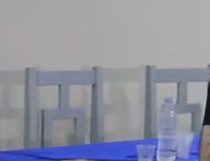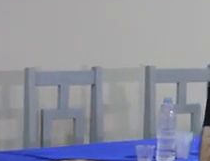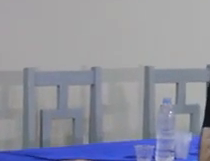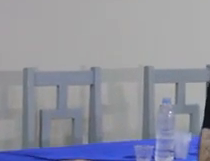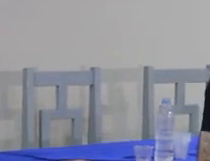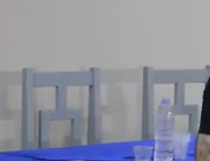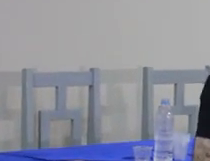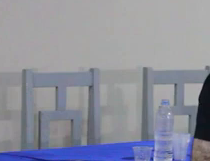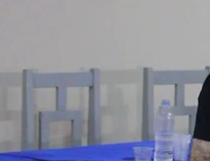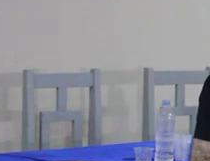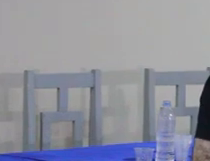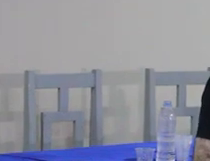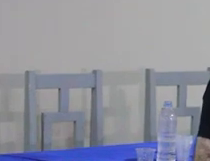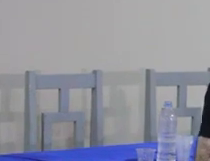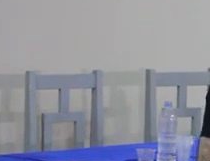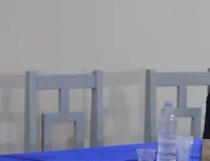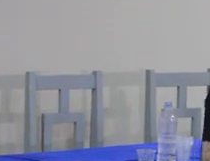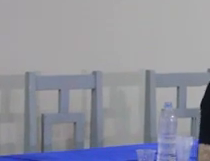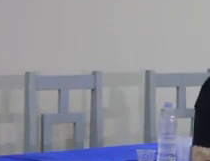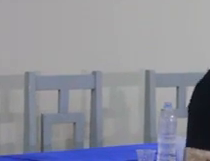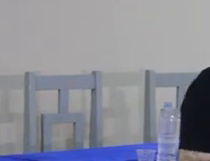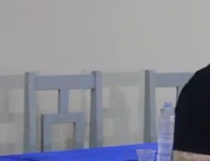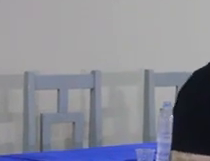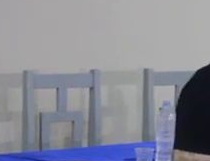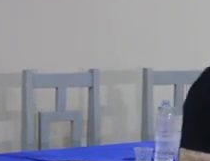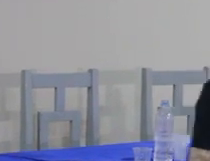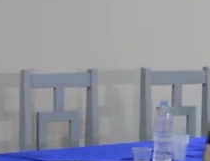aquela beleza, chegamos a operar uma Maria Fumaça,